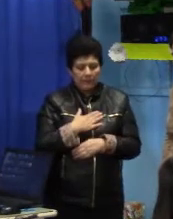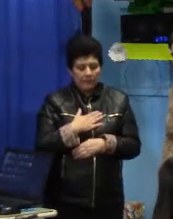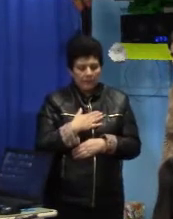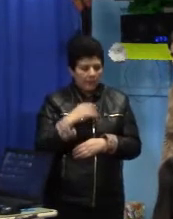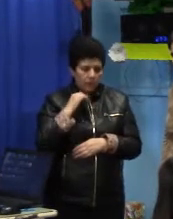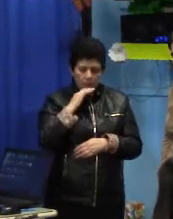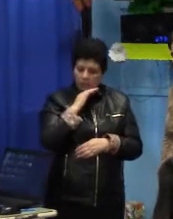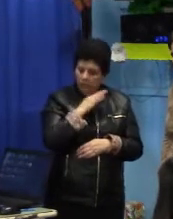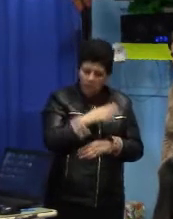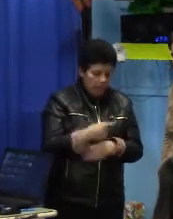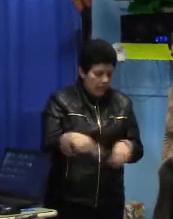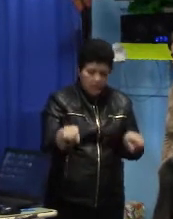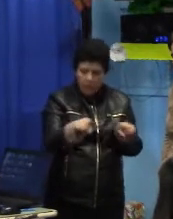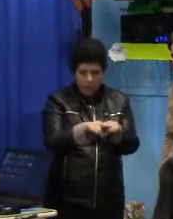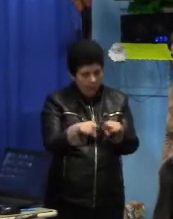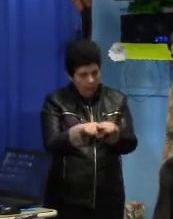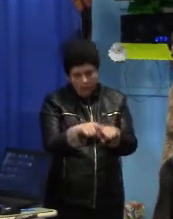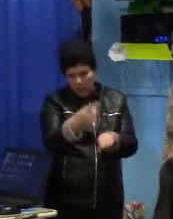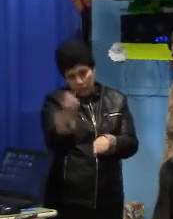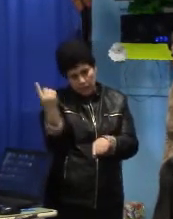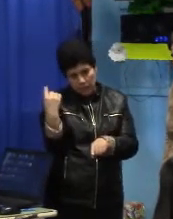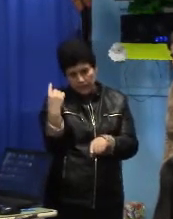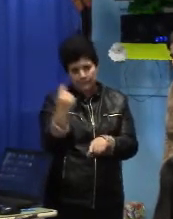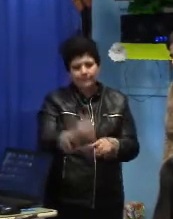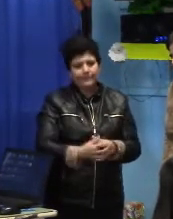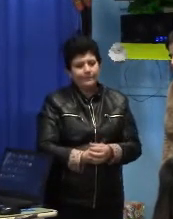igual. O sea,